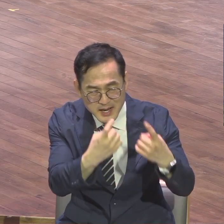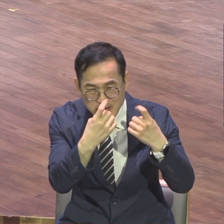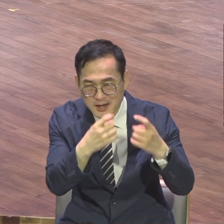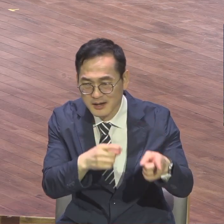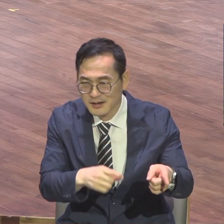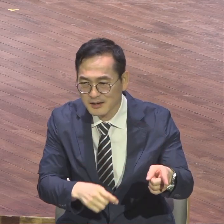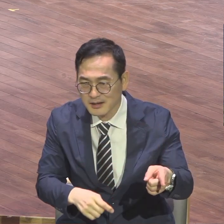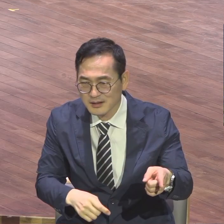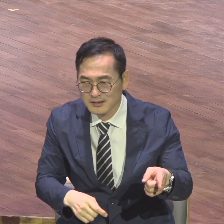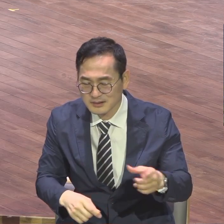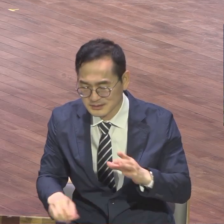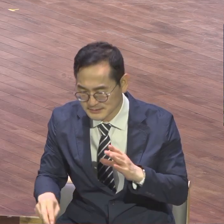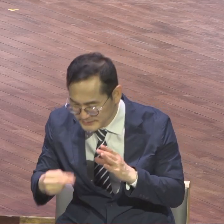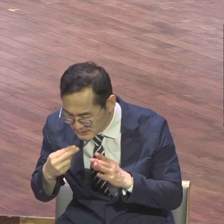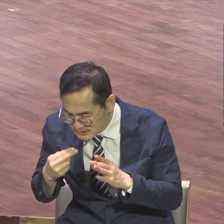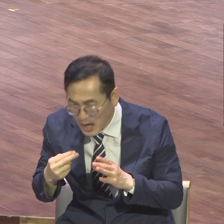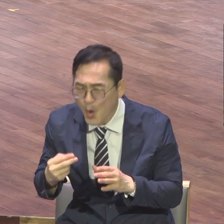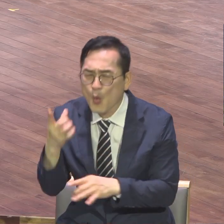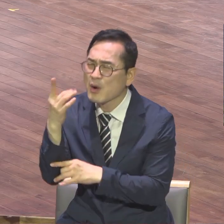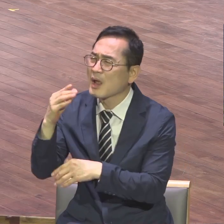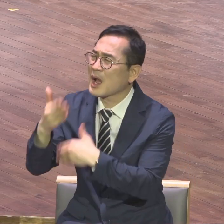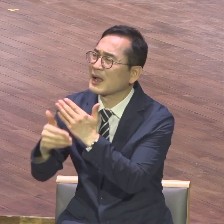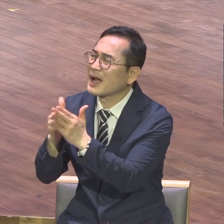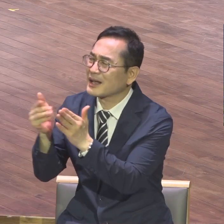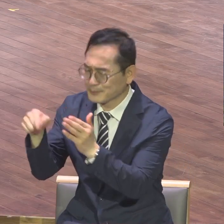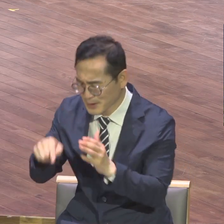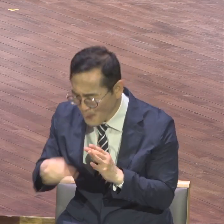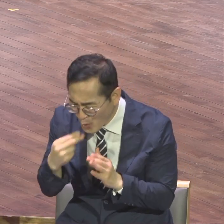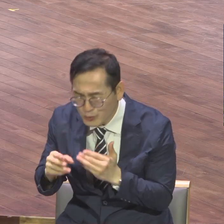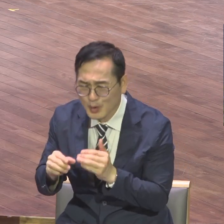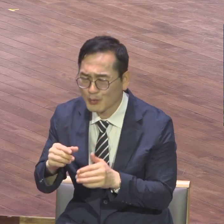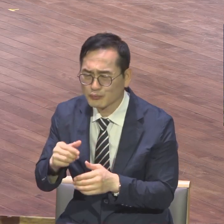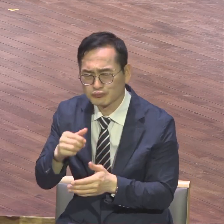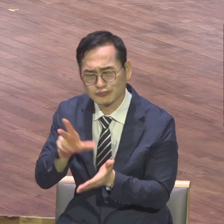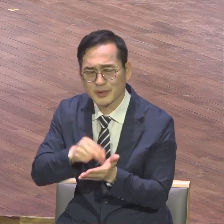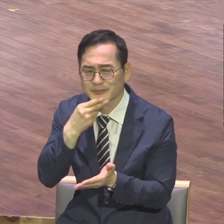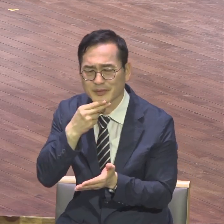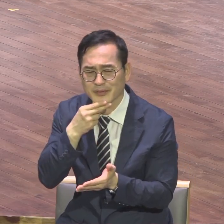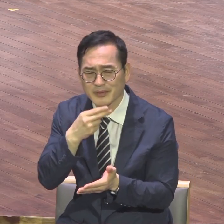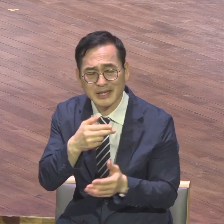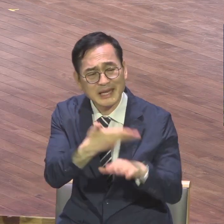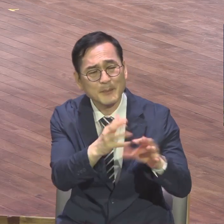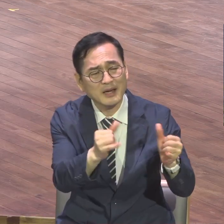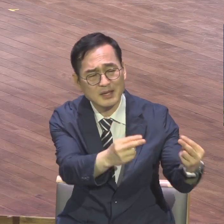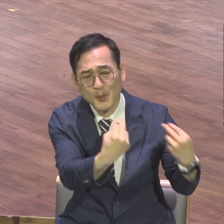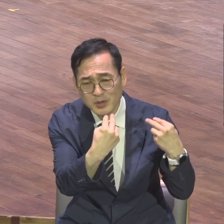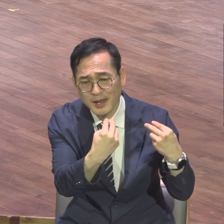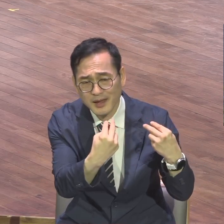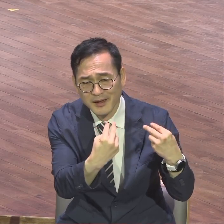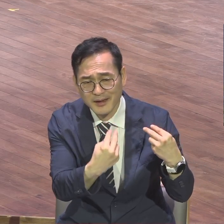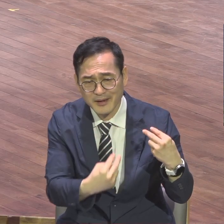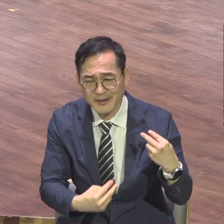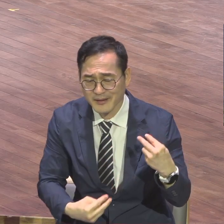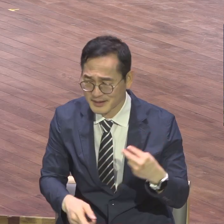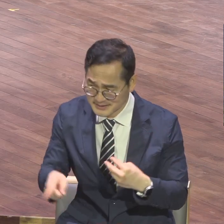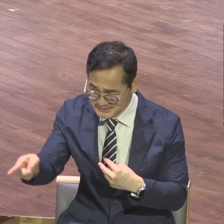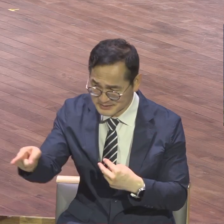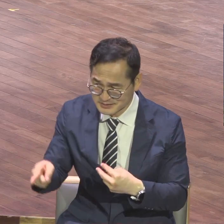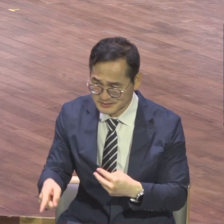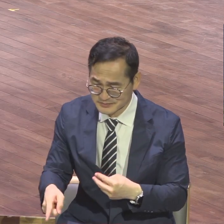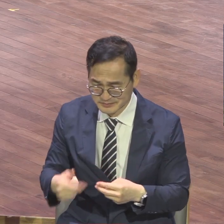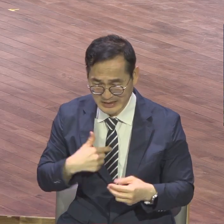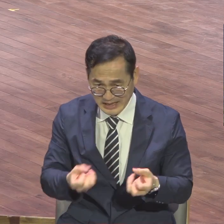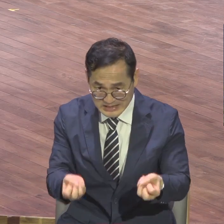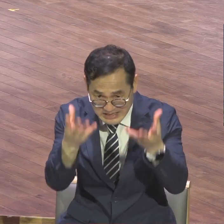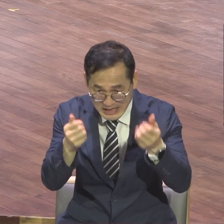그 고기를 먹는다고 해서 죄되는 거 아니다. 그러나 이방인들이 볼 때 어떻게 기독교인들이 저 우리가 드린 제사를